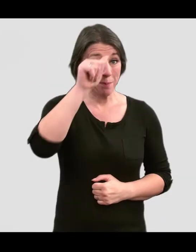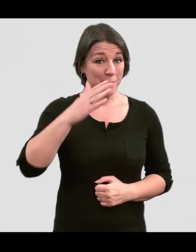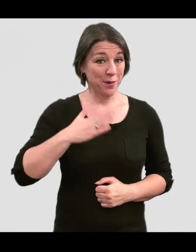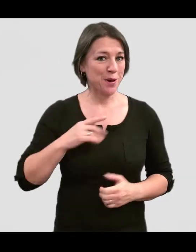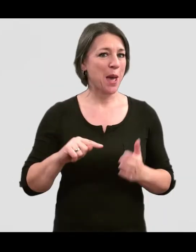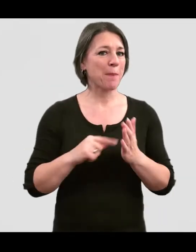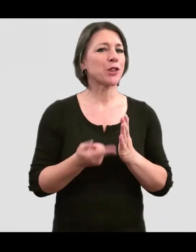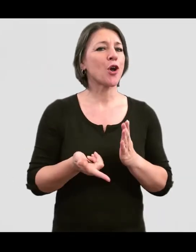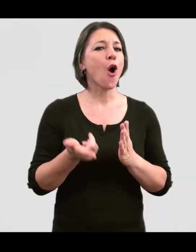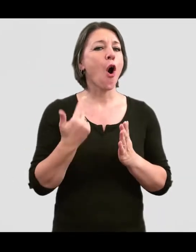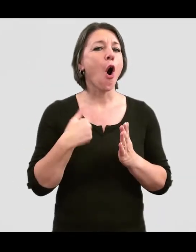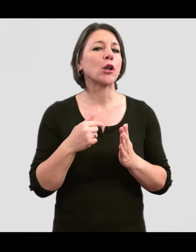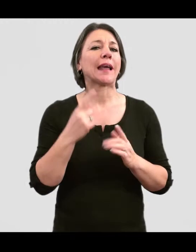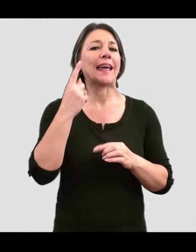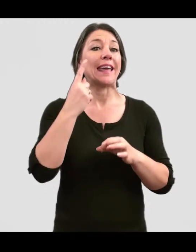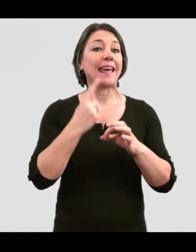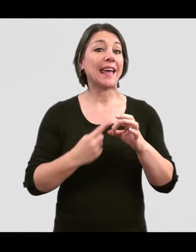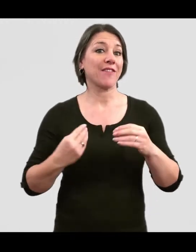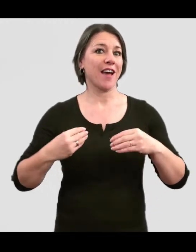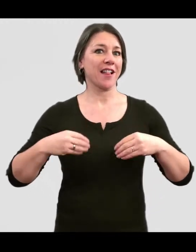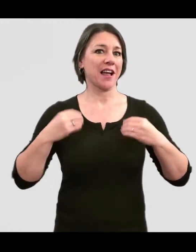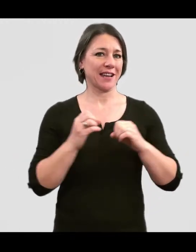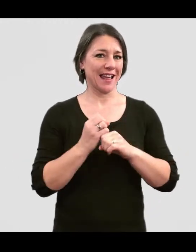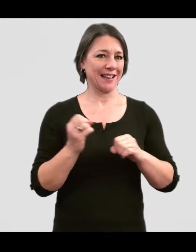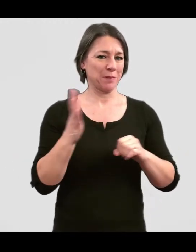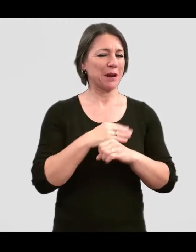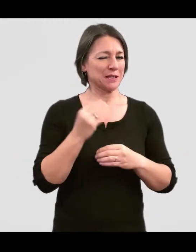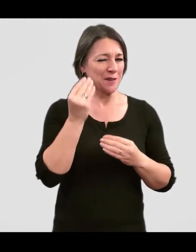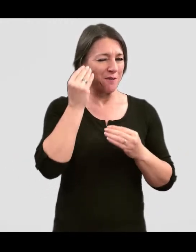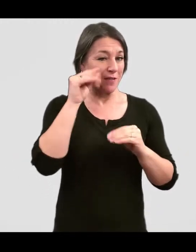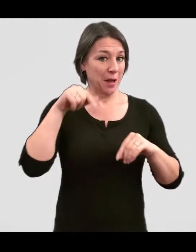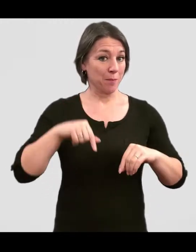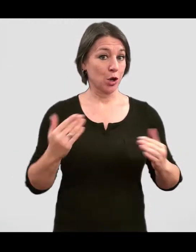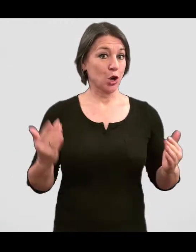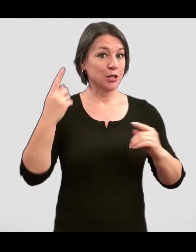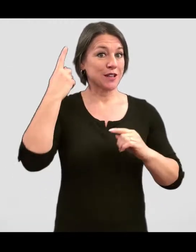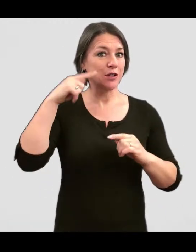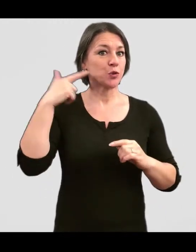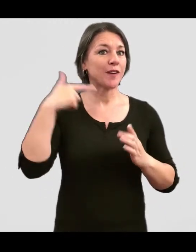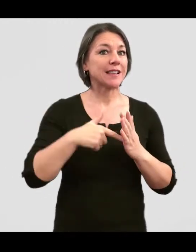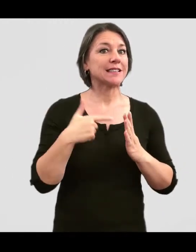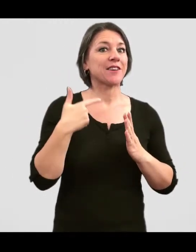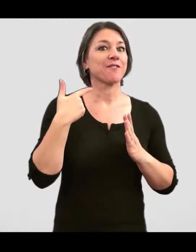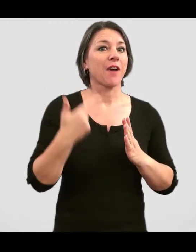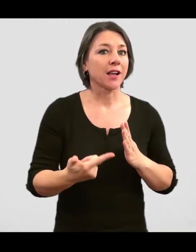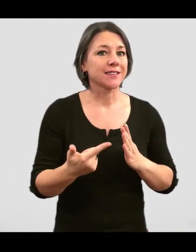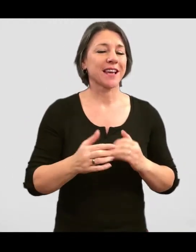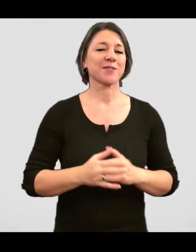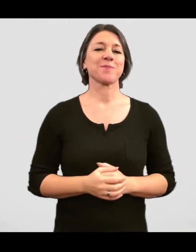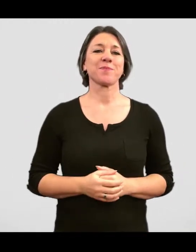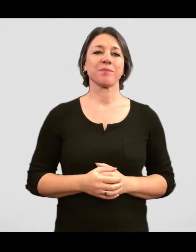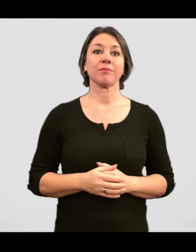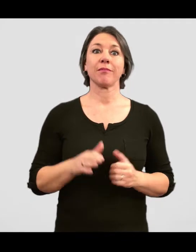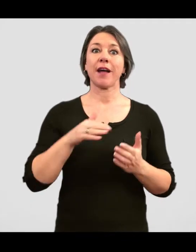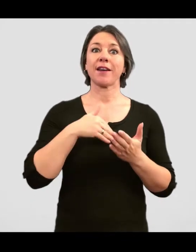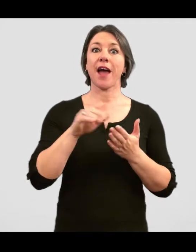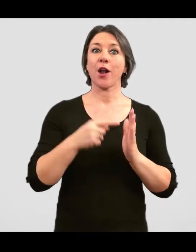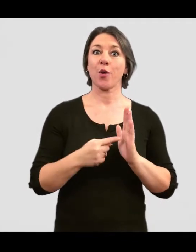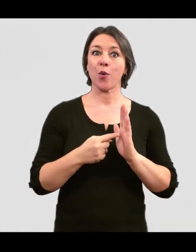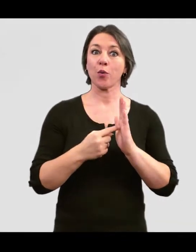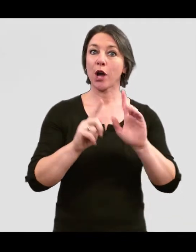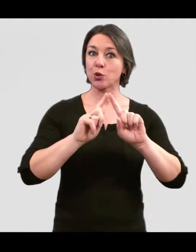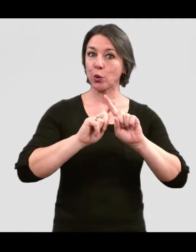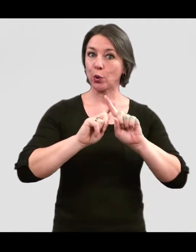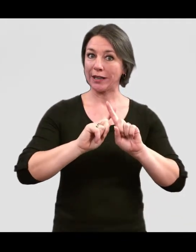Ahoj, tady Petr z Liberecké Ikvelandie, já vás vítám, Noc vědců 2020 online. Já to mám další ze